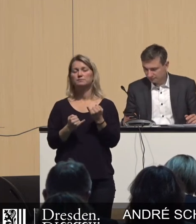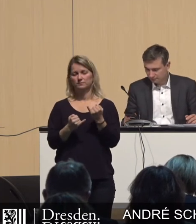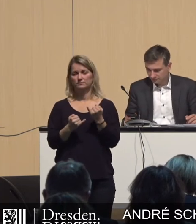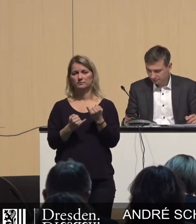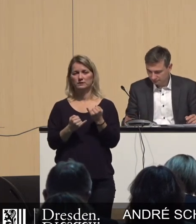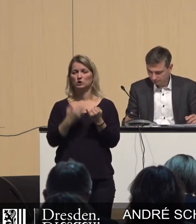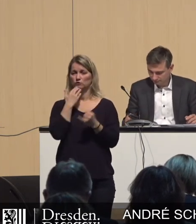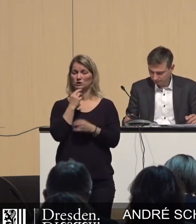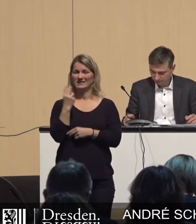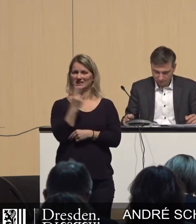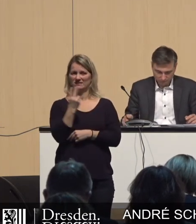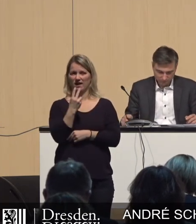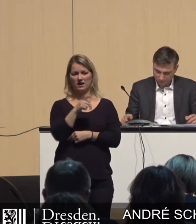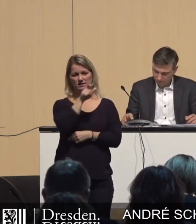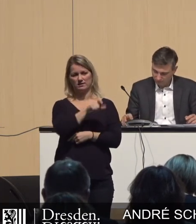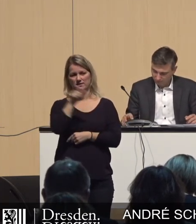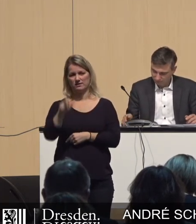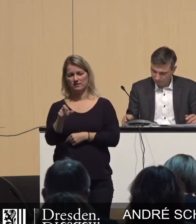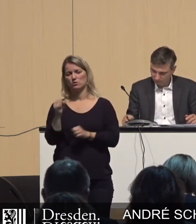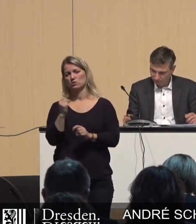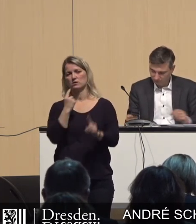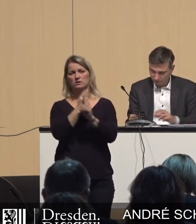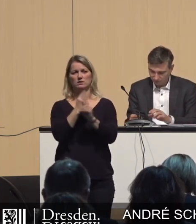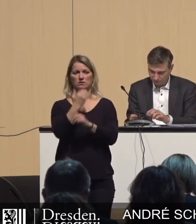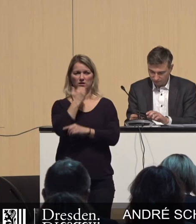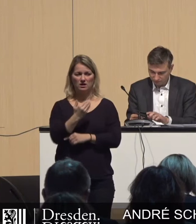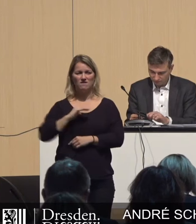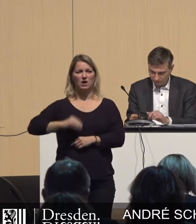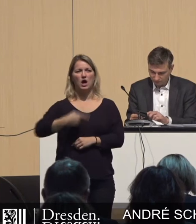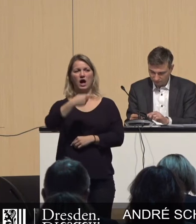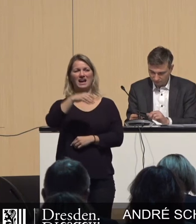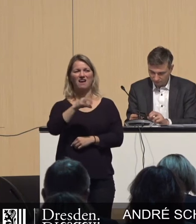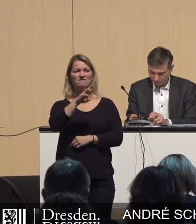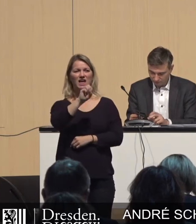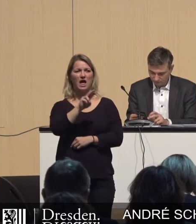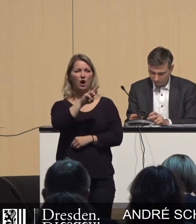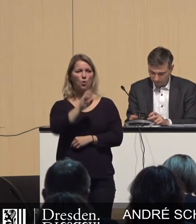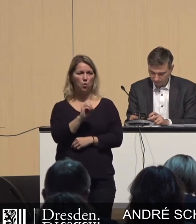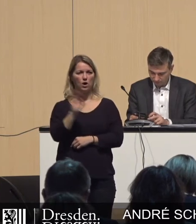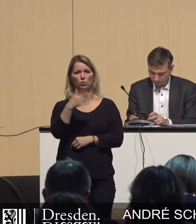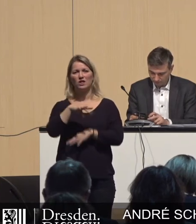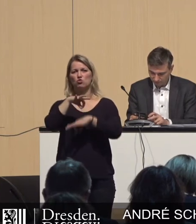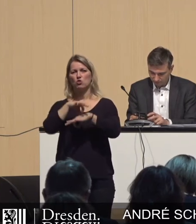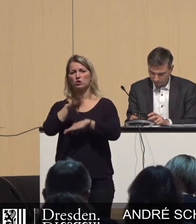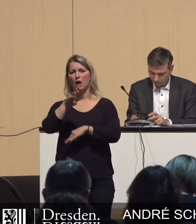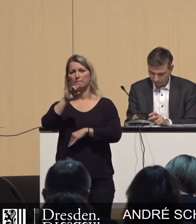mal ganz ausdrücklich und persönlich danken. Das ist Frau Gefrero und das ist Herr Dr. Brinkmann,